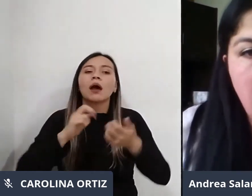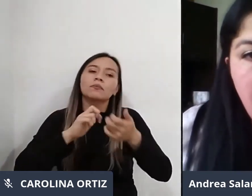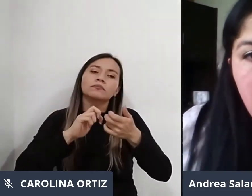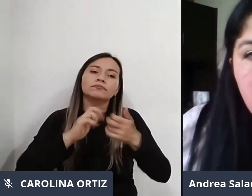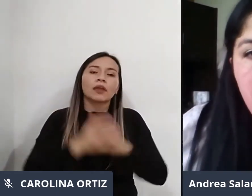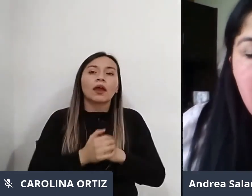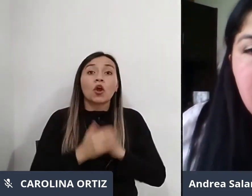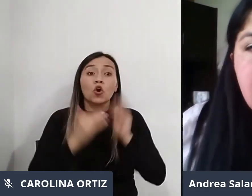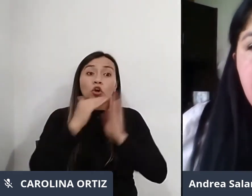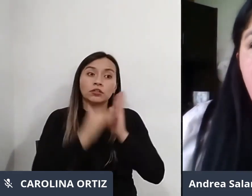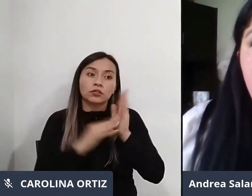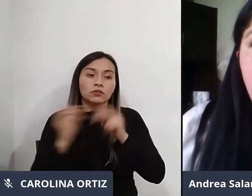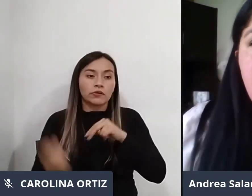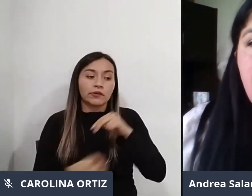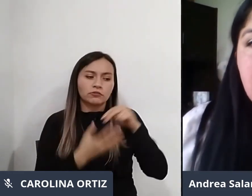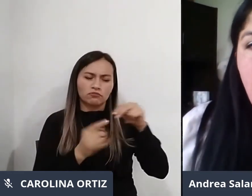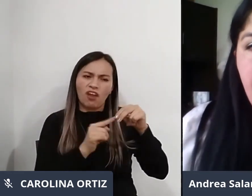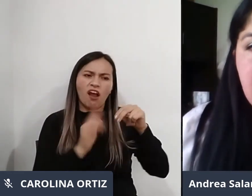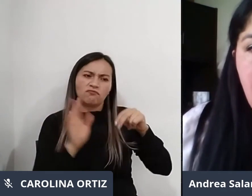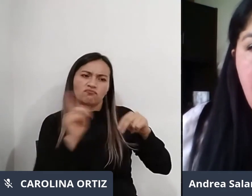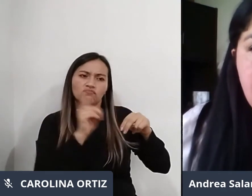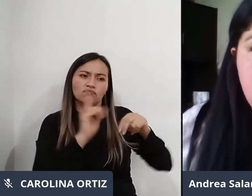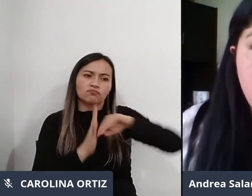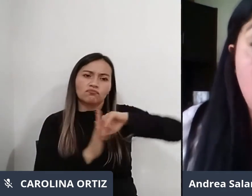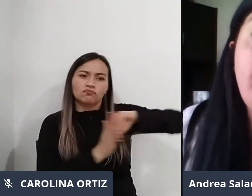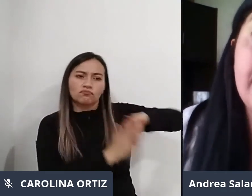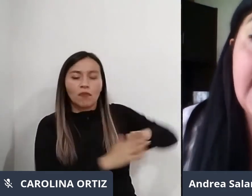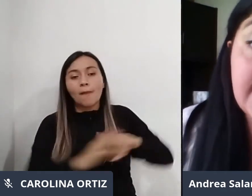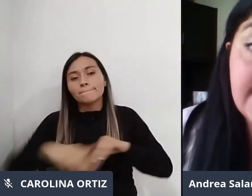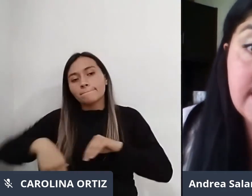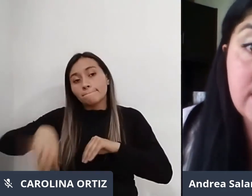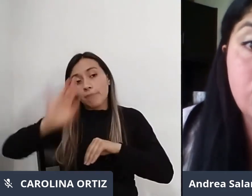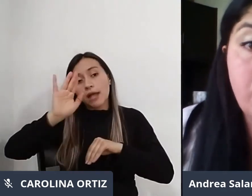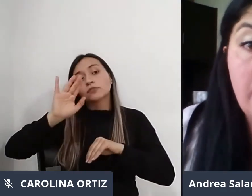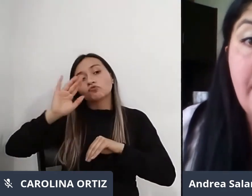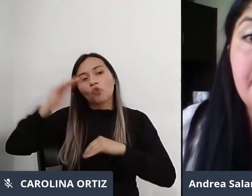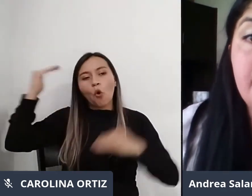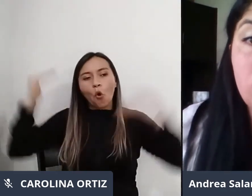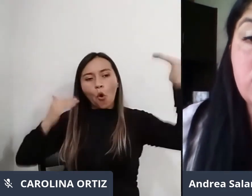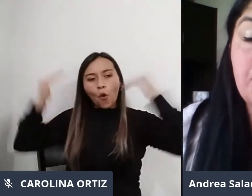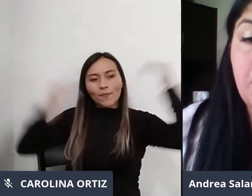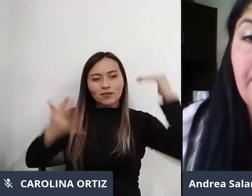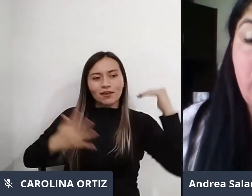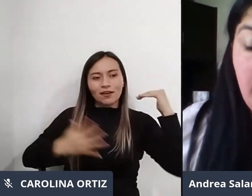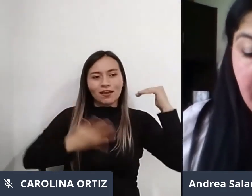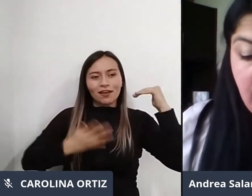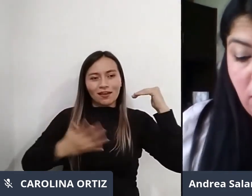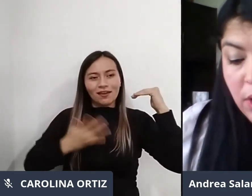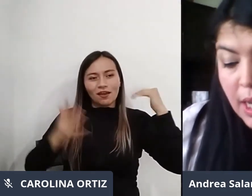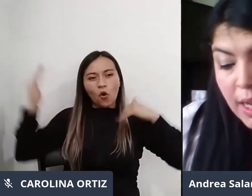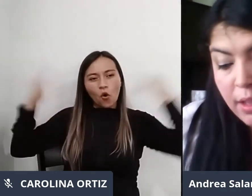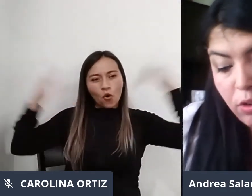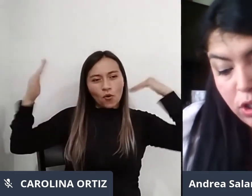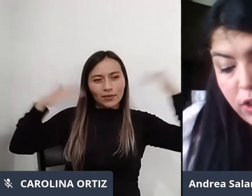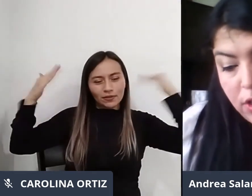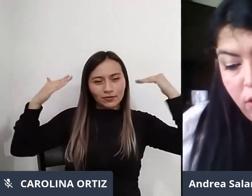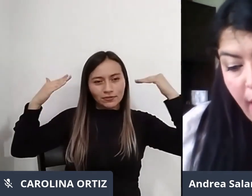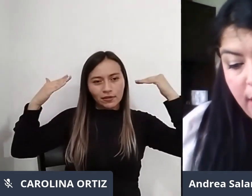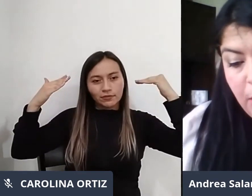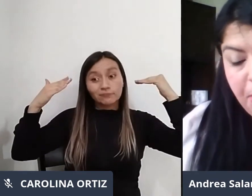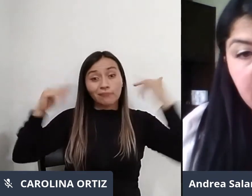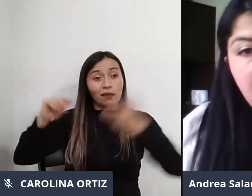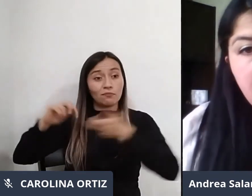desde los contenidos y se habla de las capacidades o competencias, que es un problema, un concepto bien problemático de